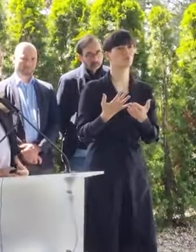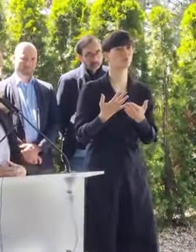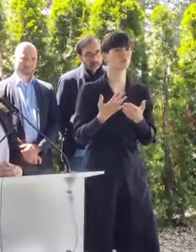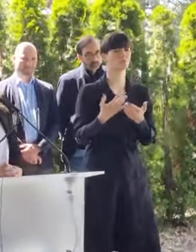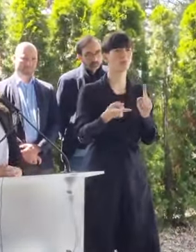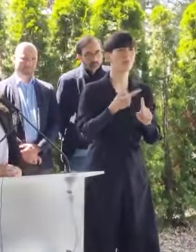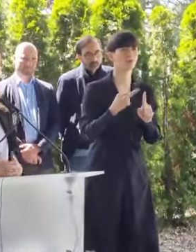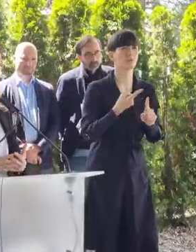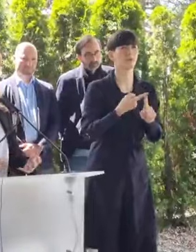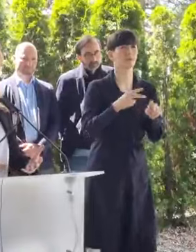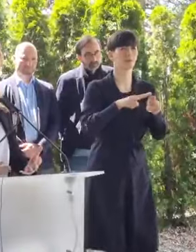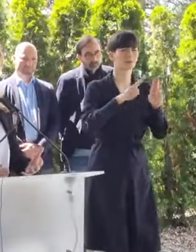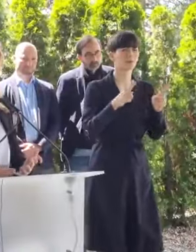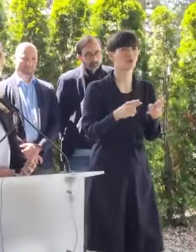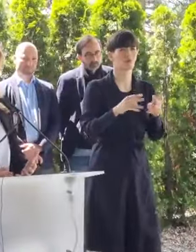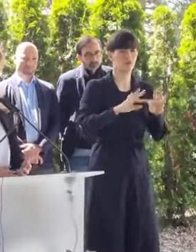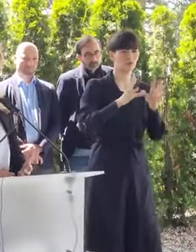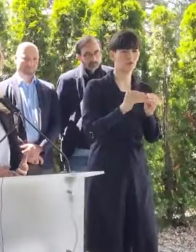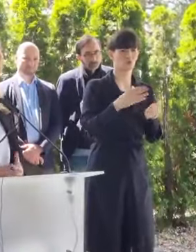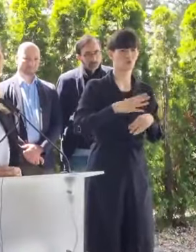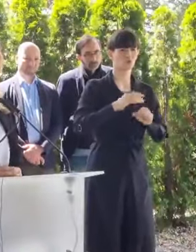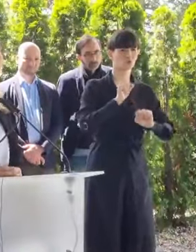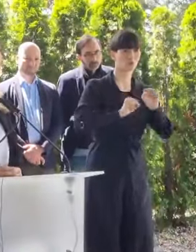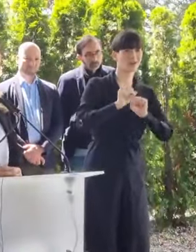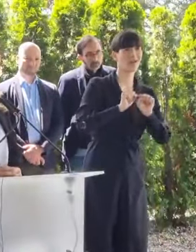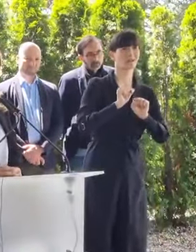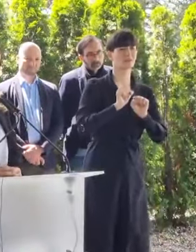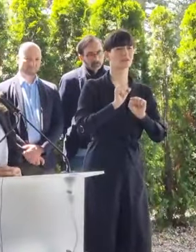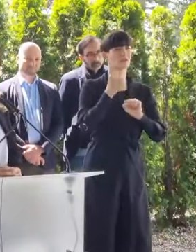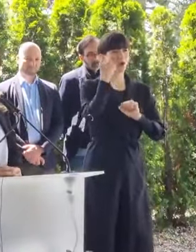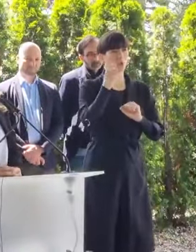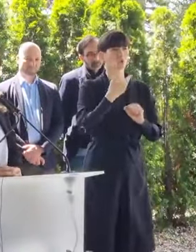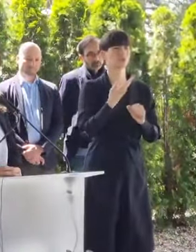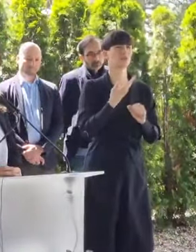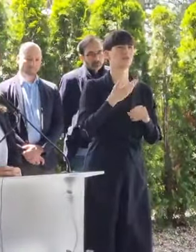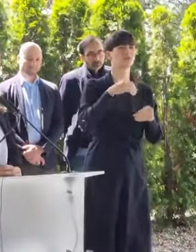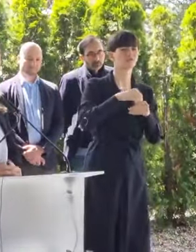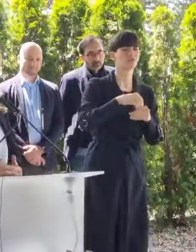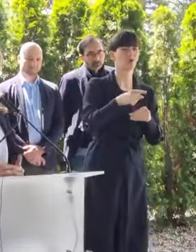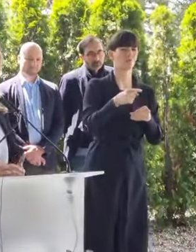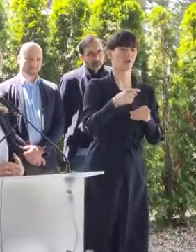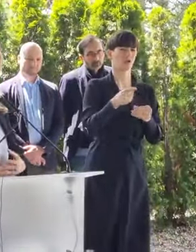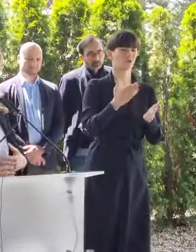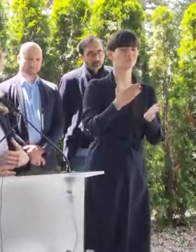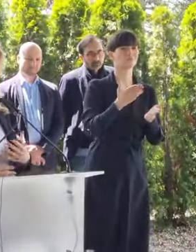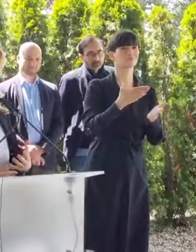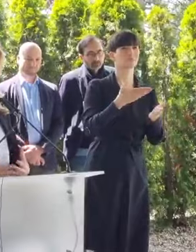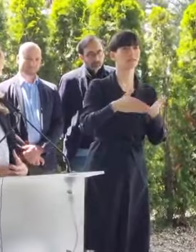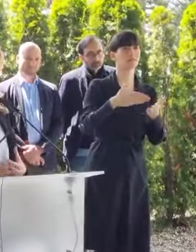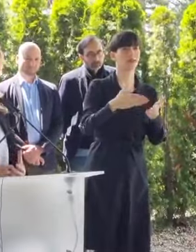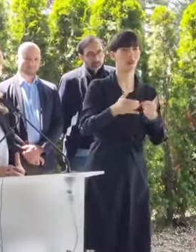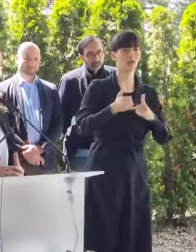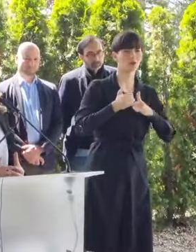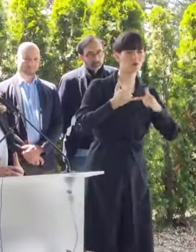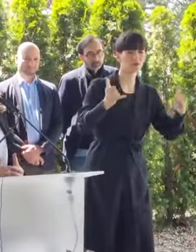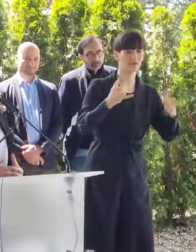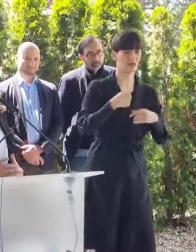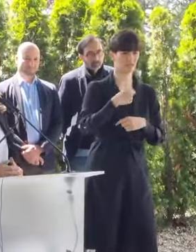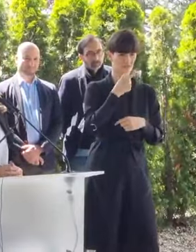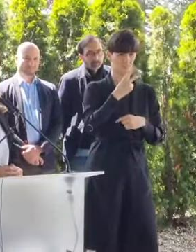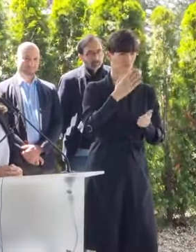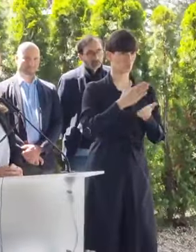územie a ubrániť životy bežných ľudí, civilistov. A naozaj to tempo oprav a